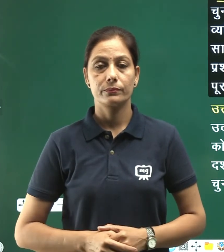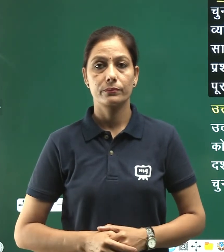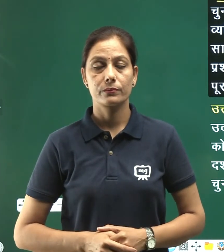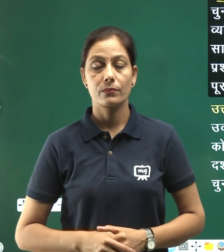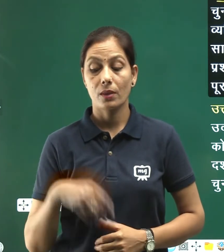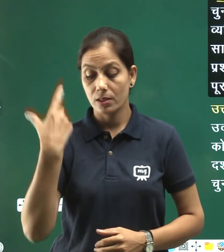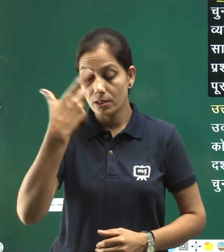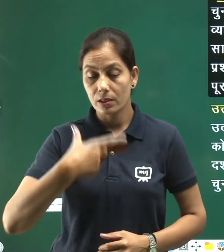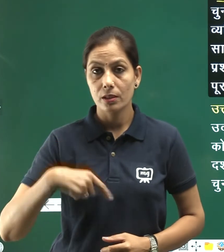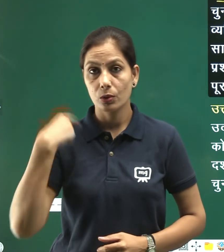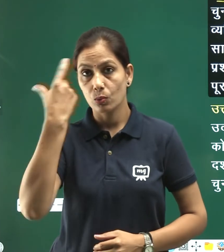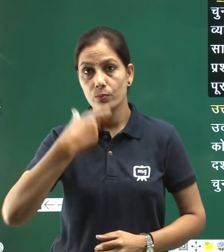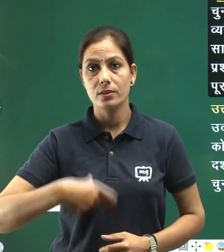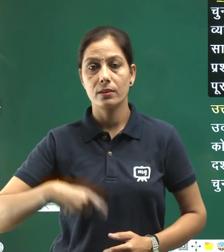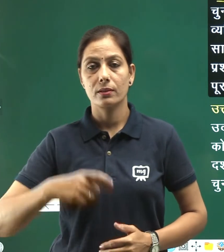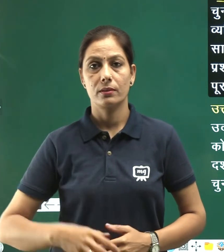शारीरिक रूप से